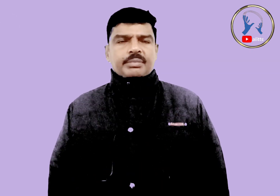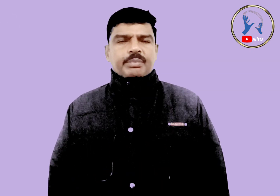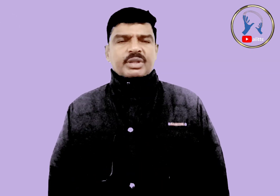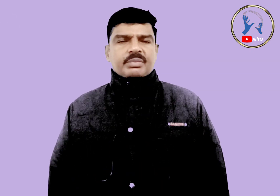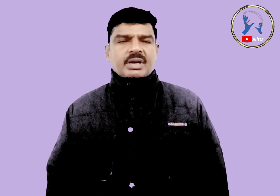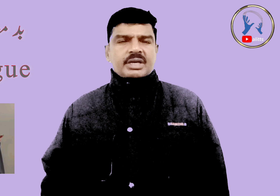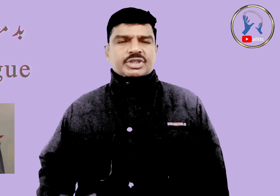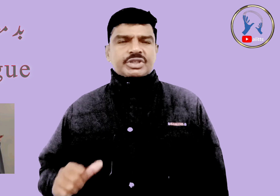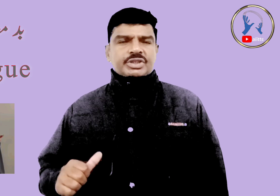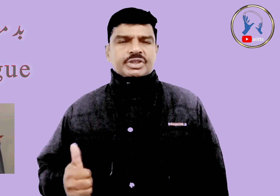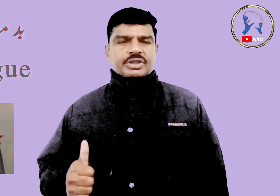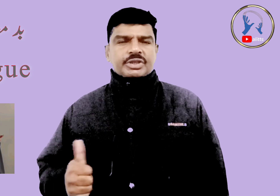बदमाश,